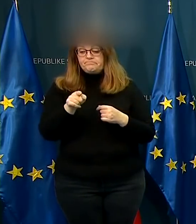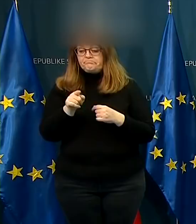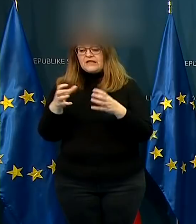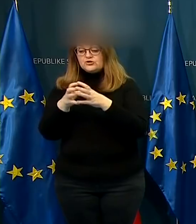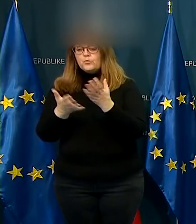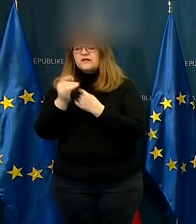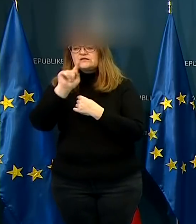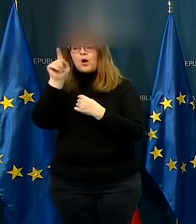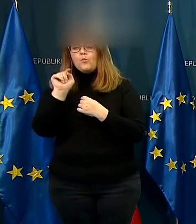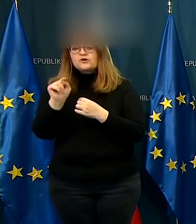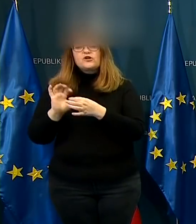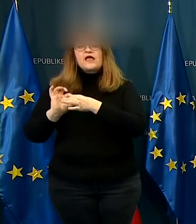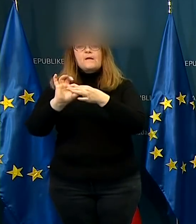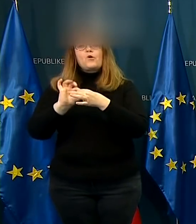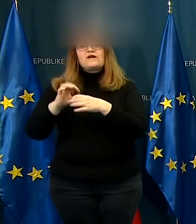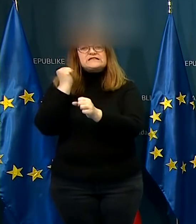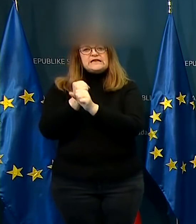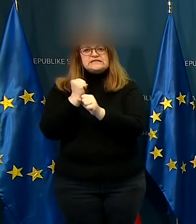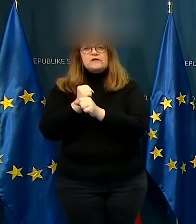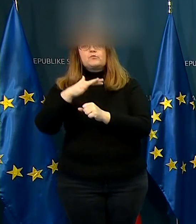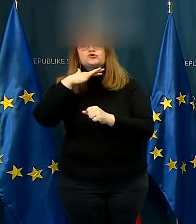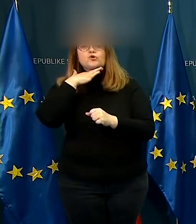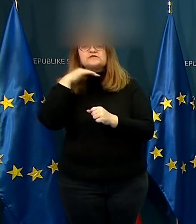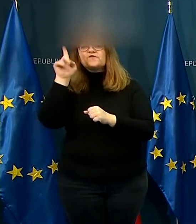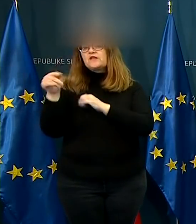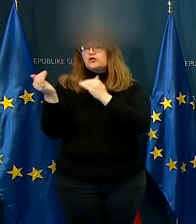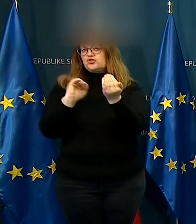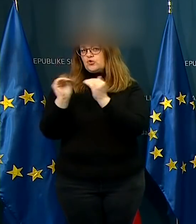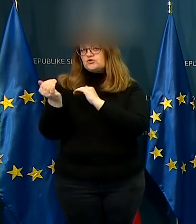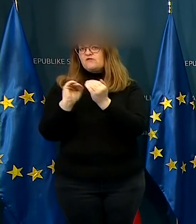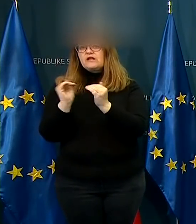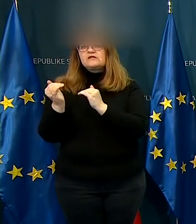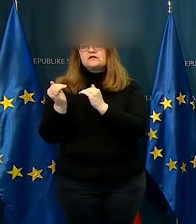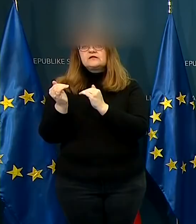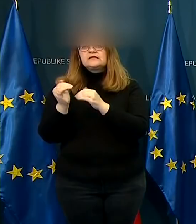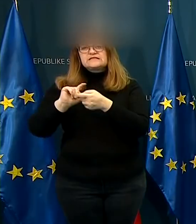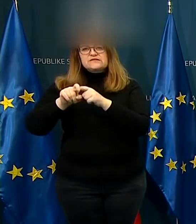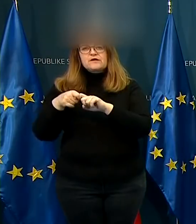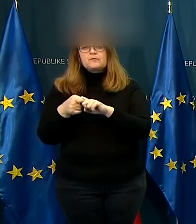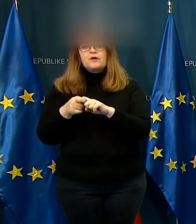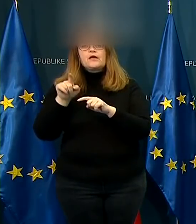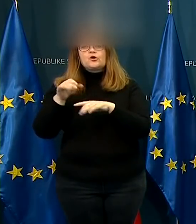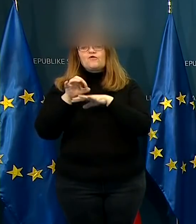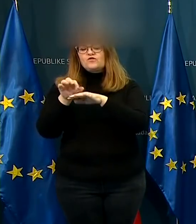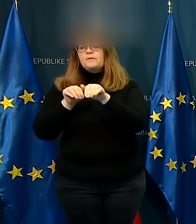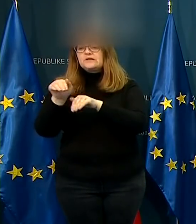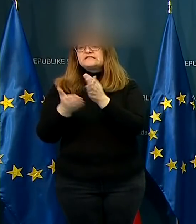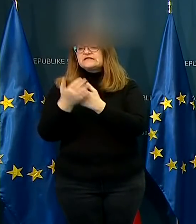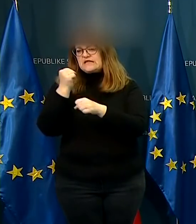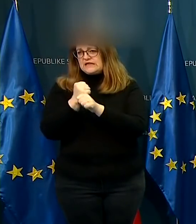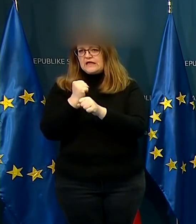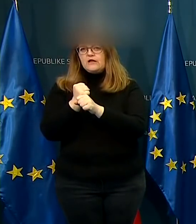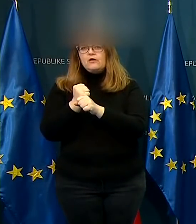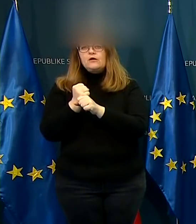za vprašanja povezana z delom, šolstvom in socialnimi zadevami, ki jo vodi minister